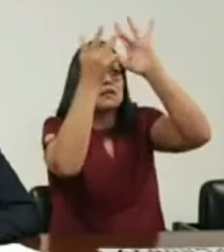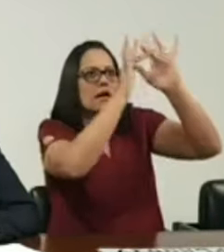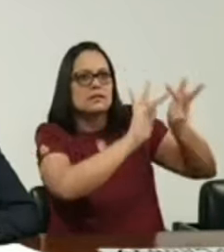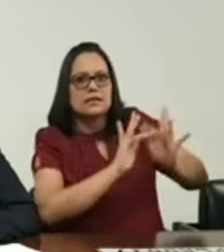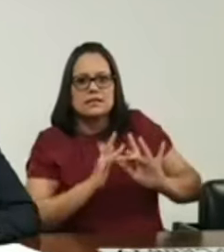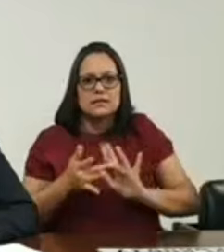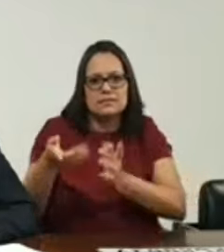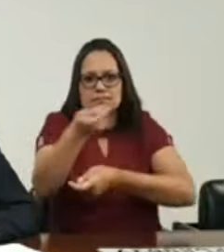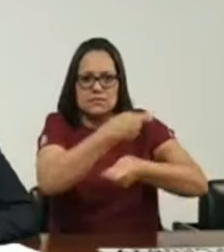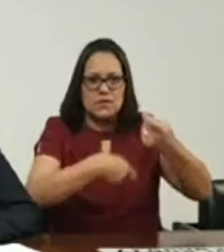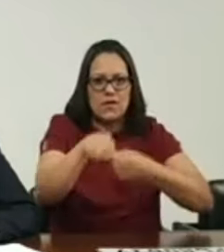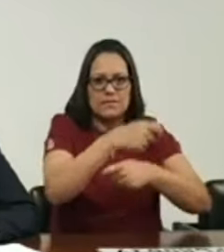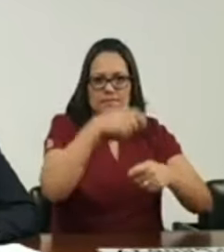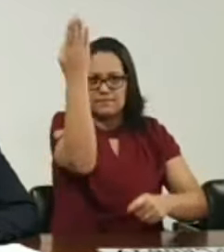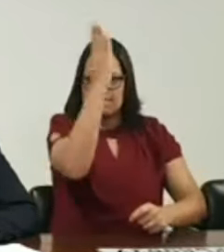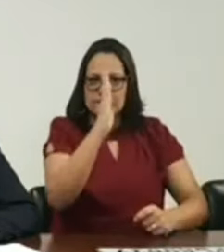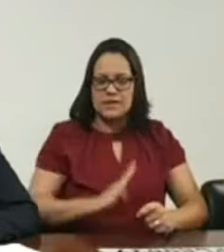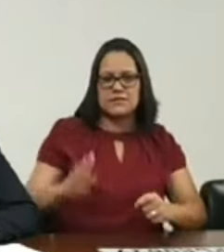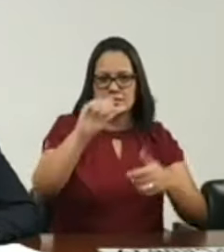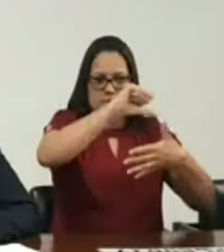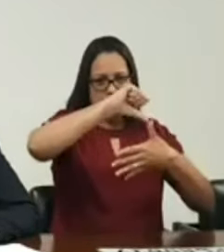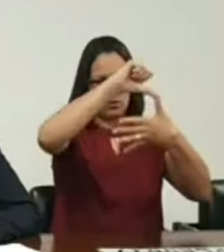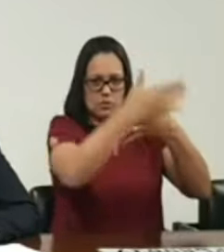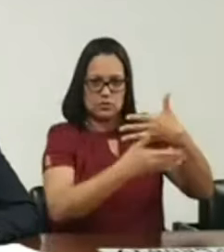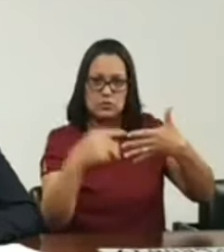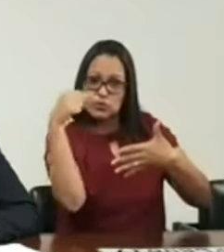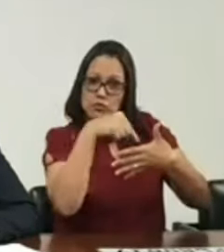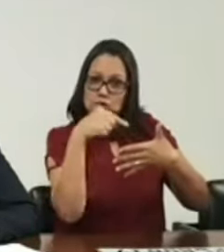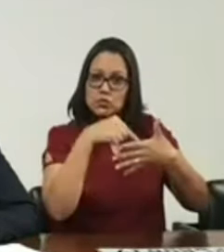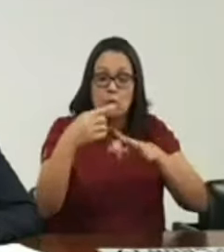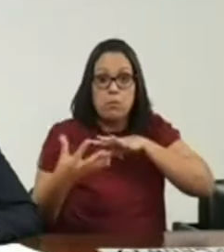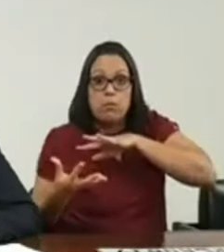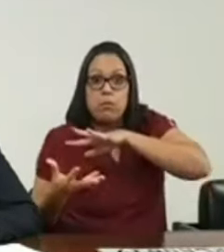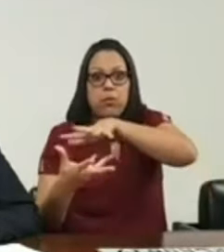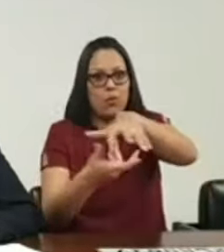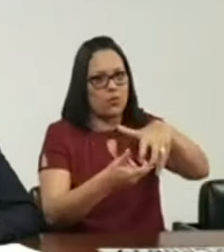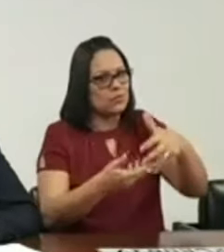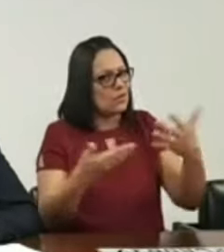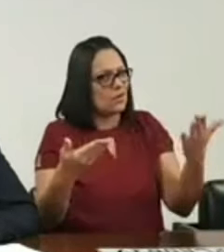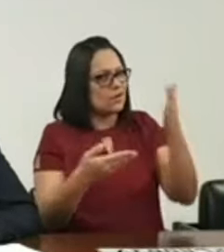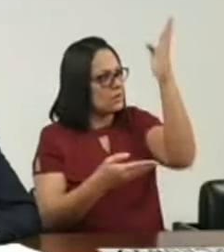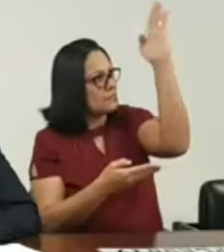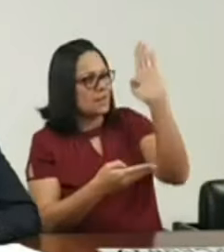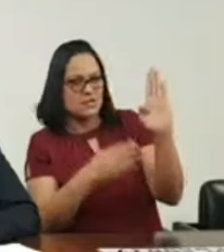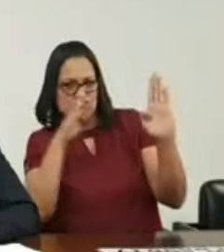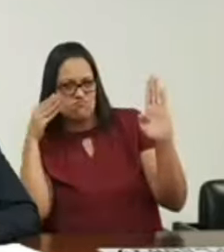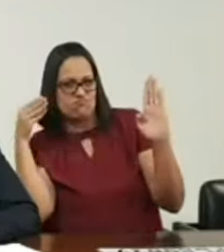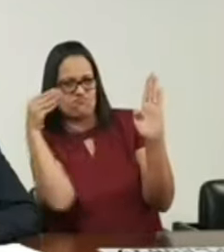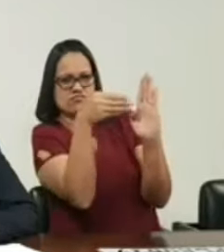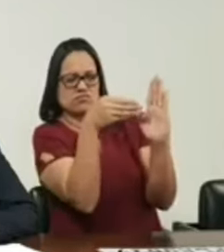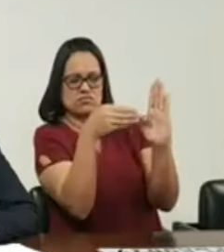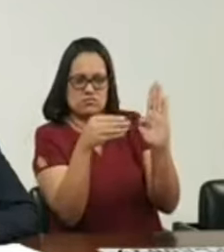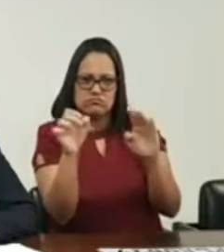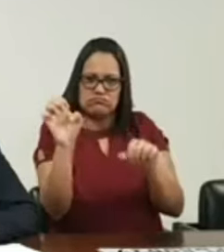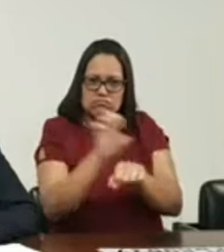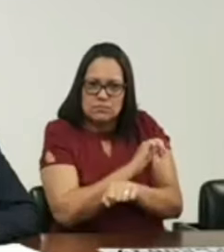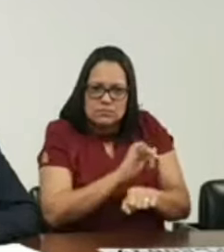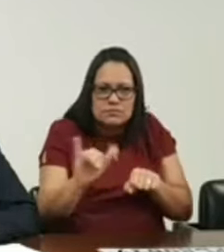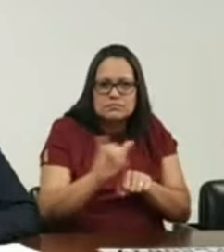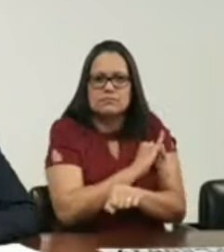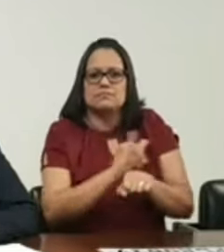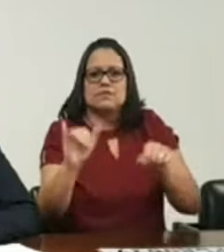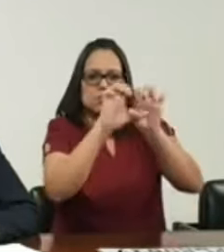comerciais muito relevantes do Brasil, do Mercosul, com o resto do mundo. O Brasil pode passar a estar no centro dessa estruturação das cadeias